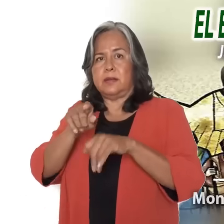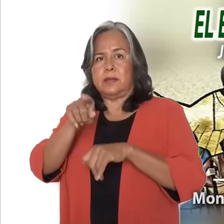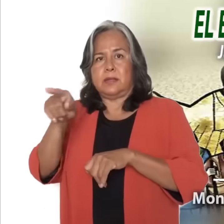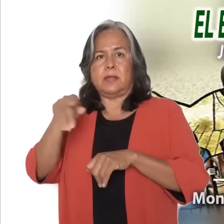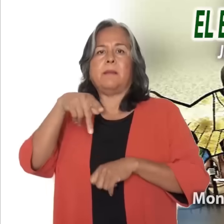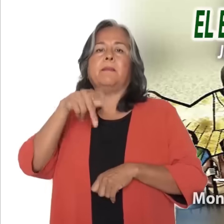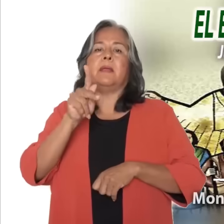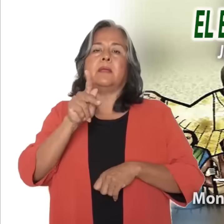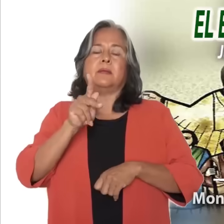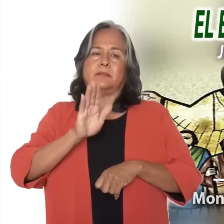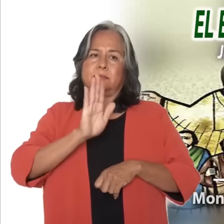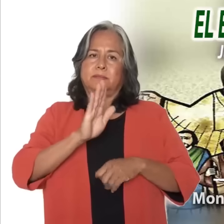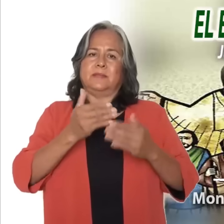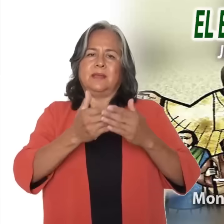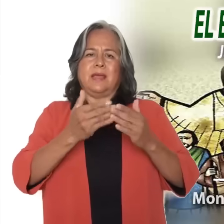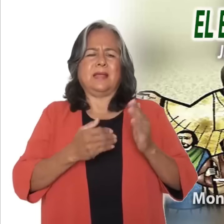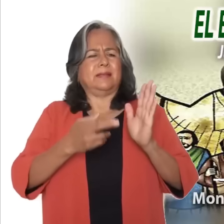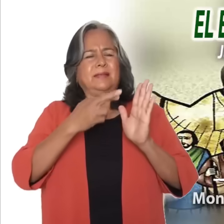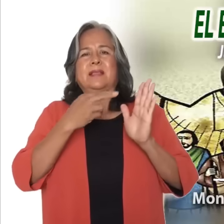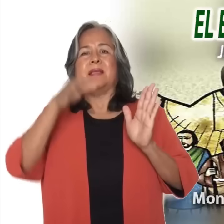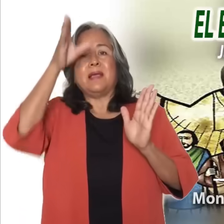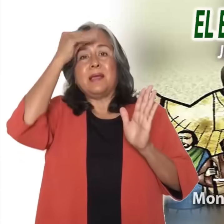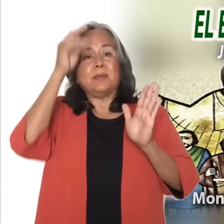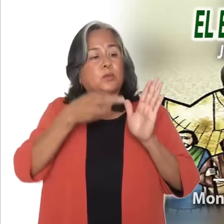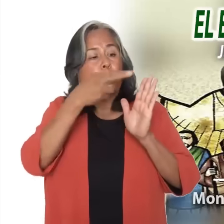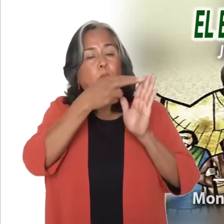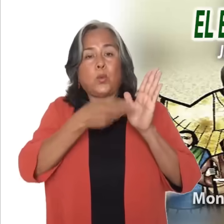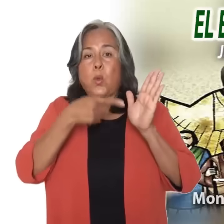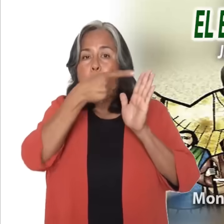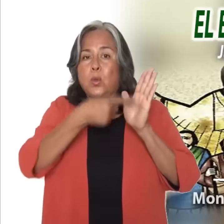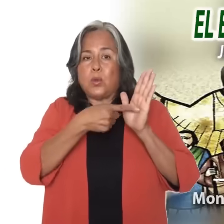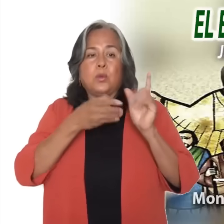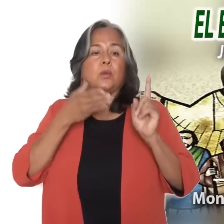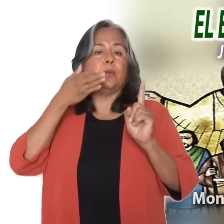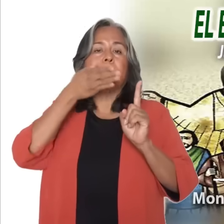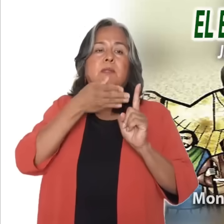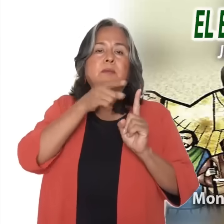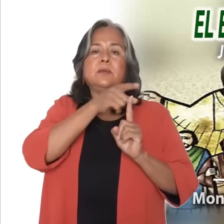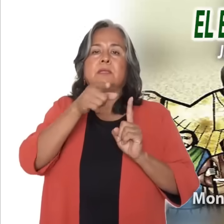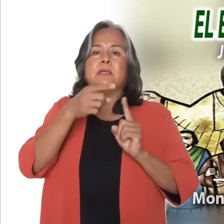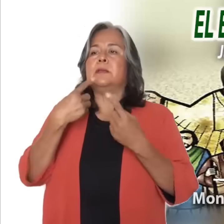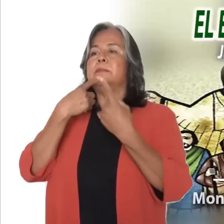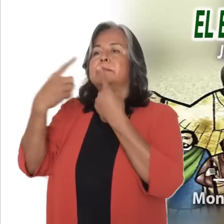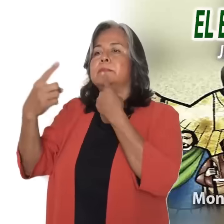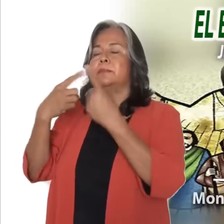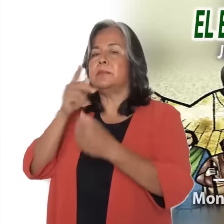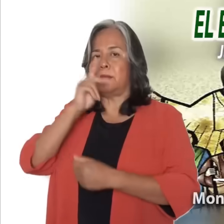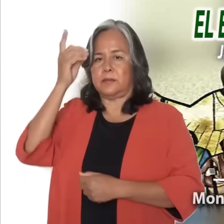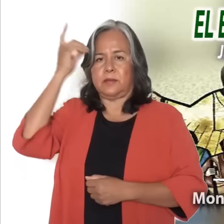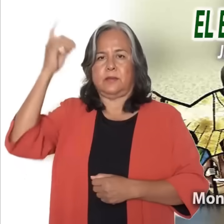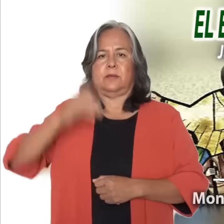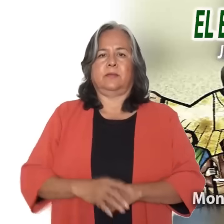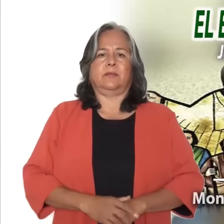es necesario llevar. Los instruye perfectamente para esa primera misión. Sorprende